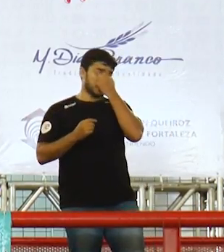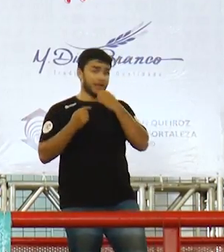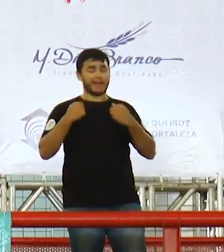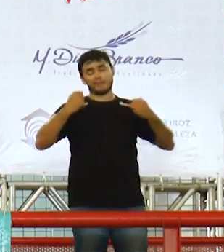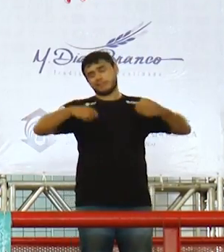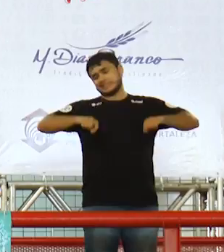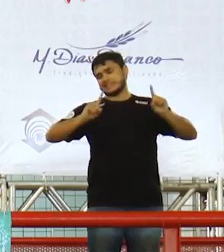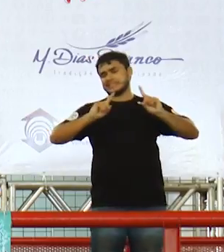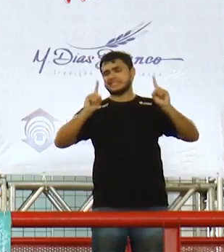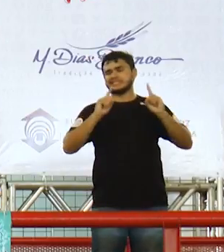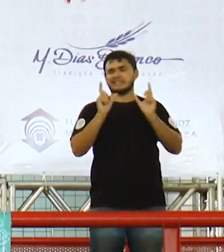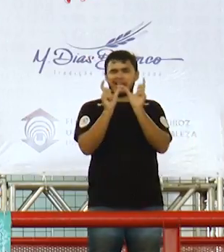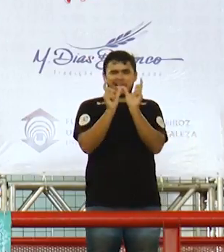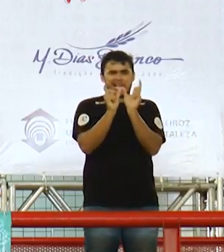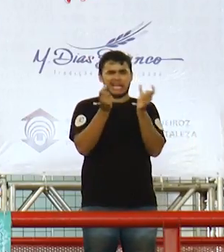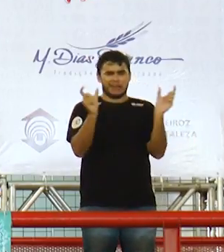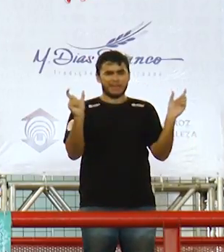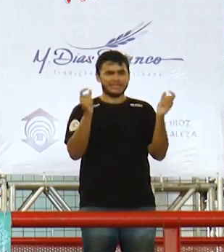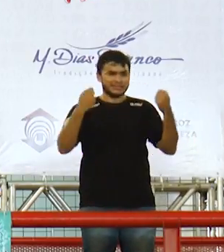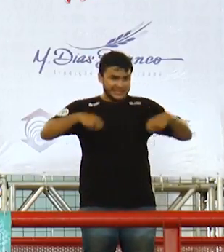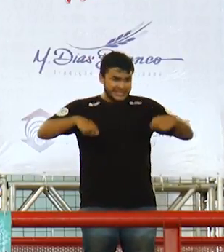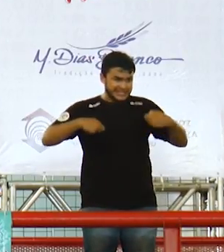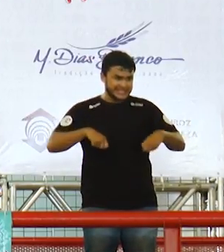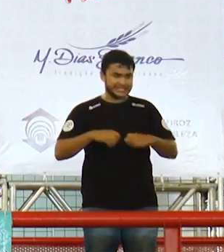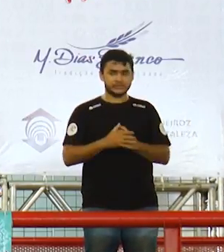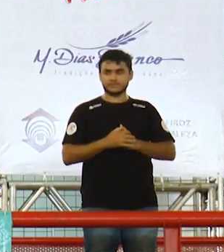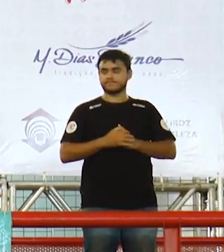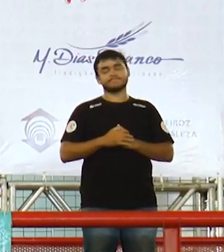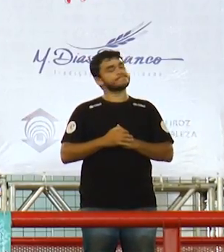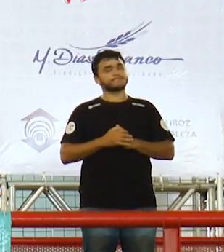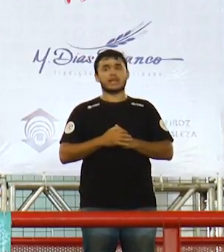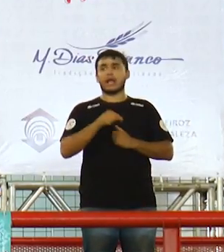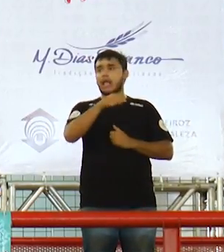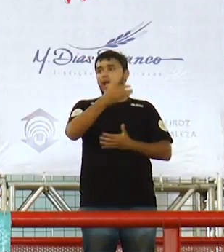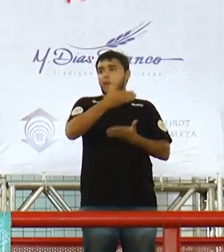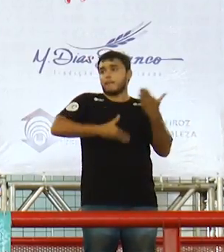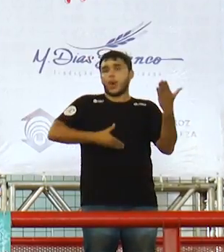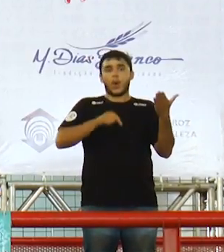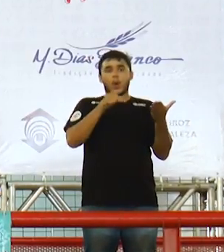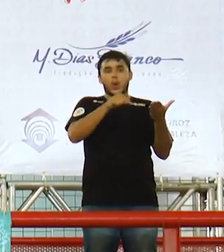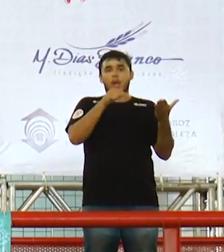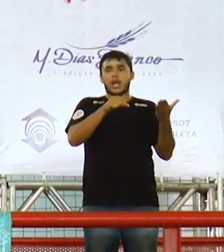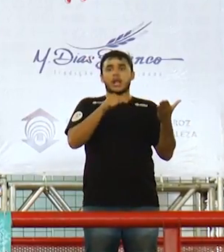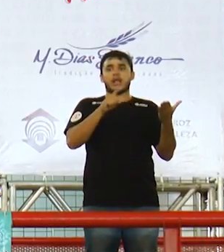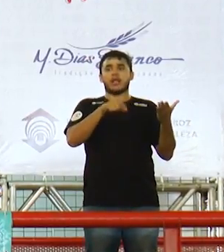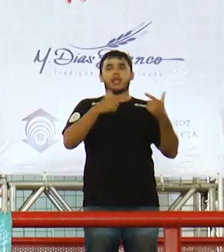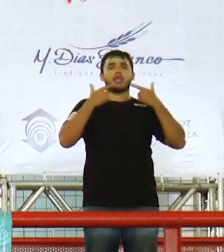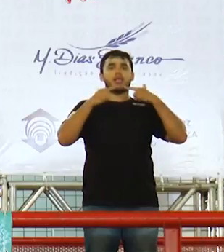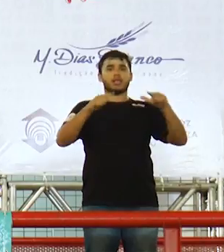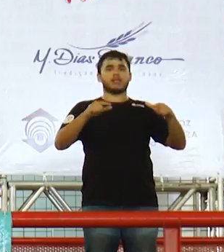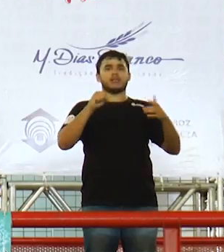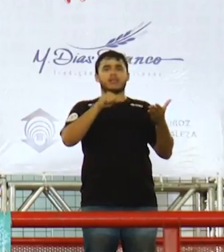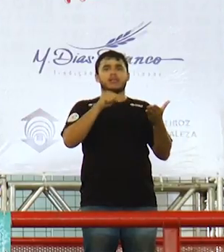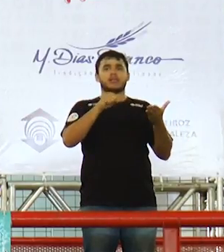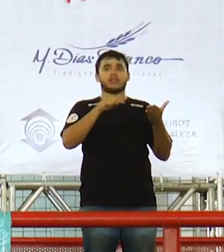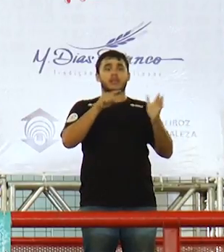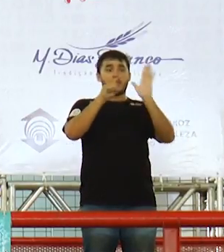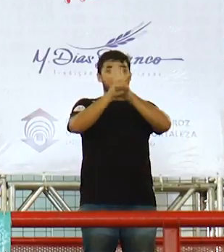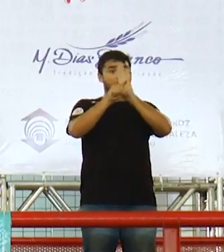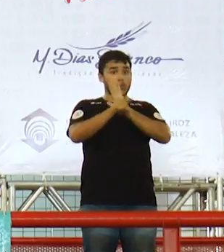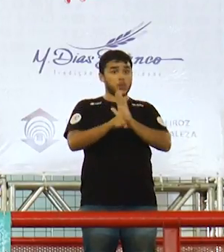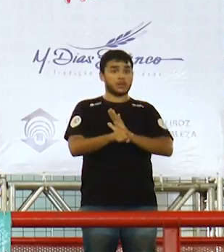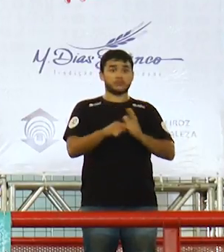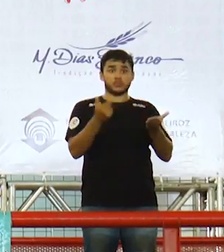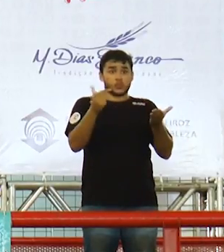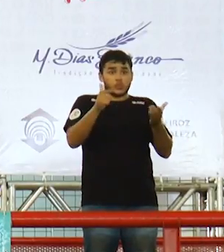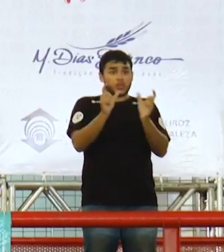não precisa de gramática, porque na prova de linguagens enêmica não